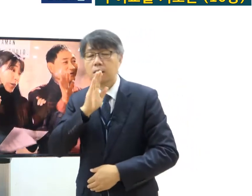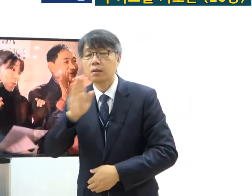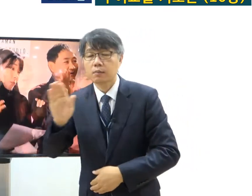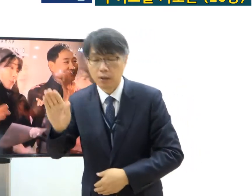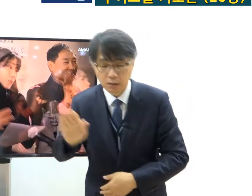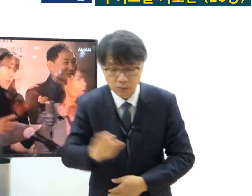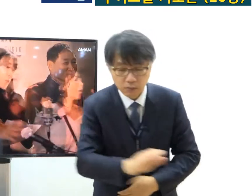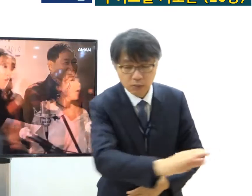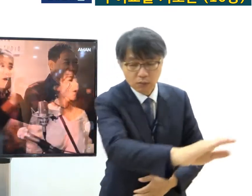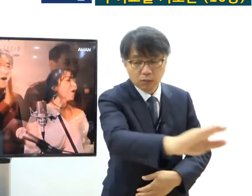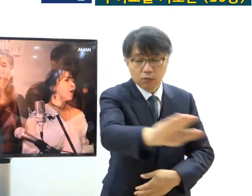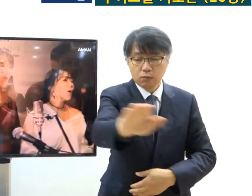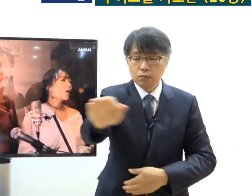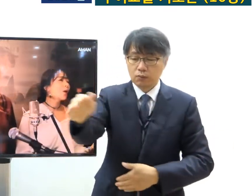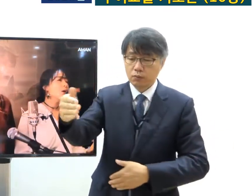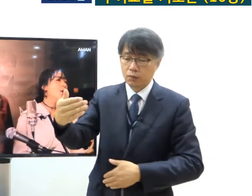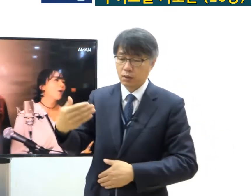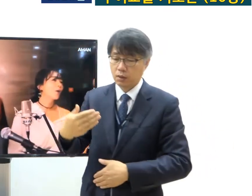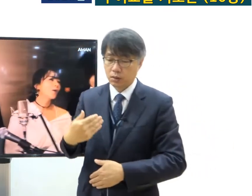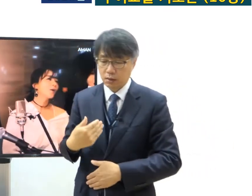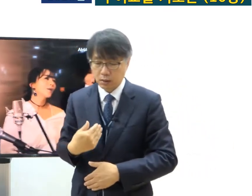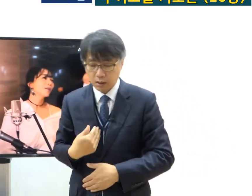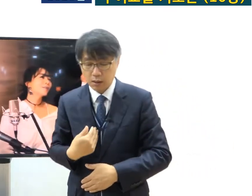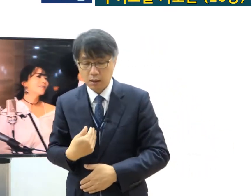순간이 바로